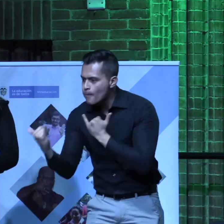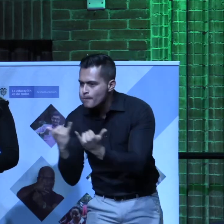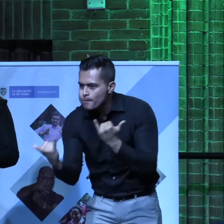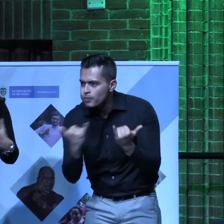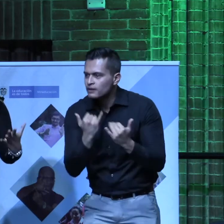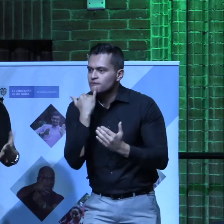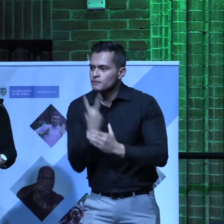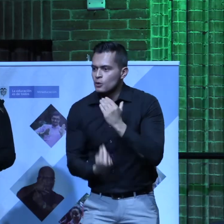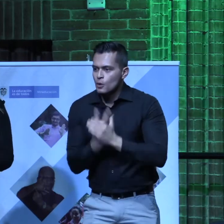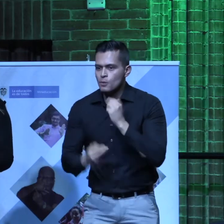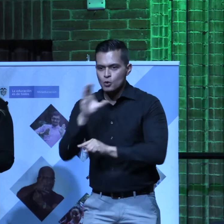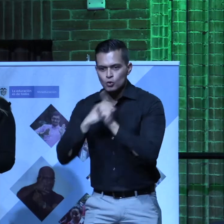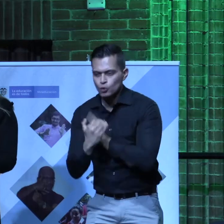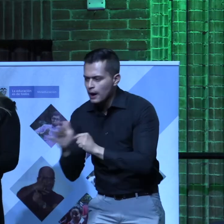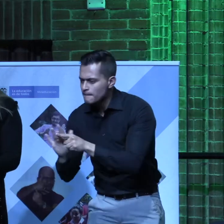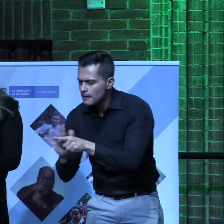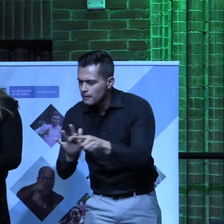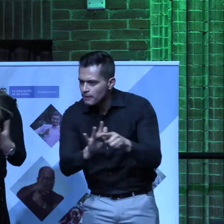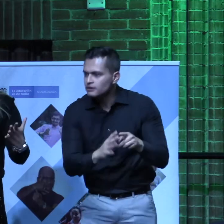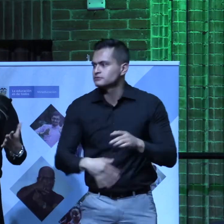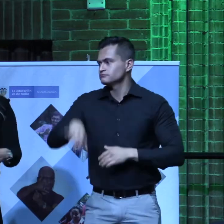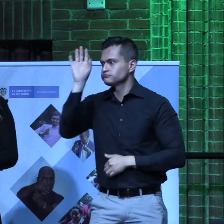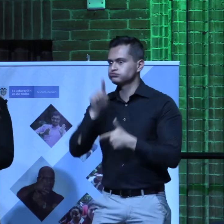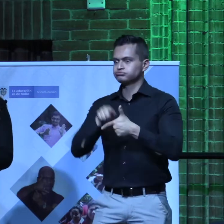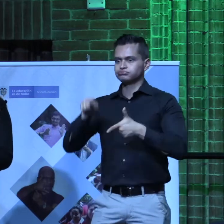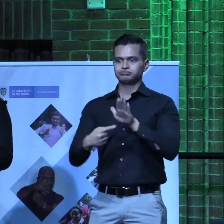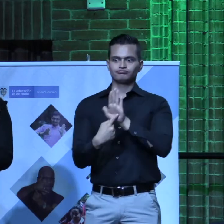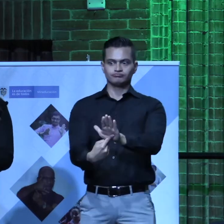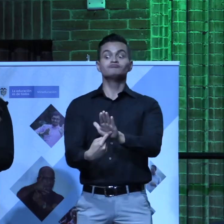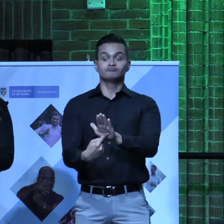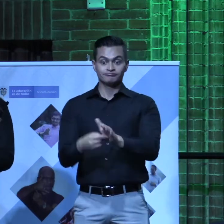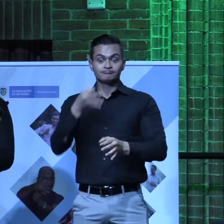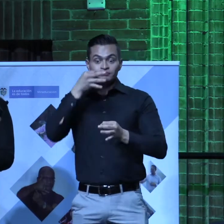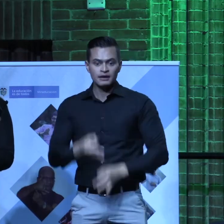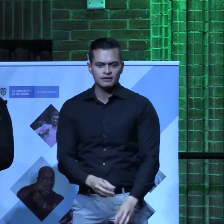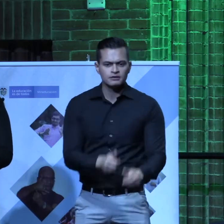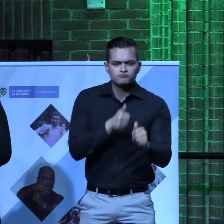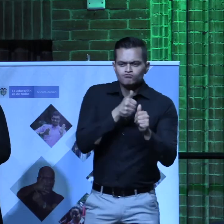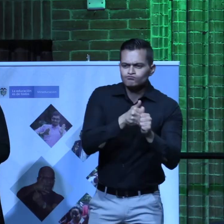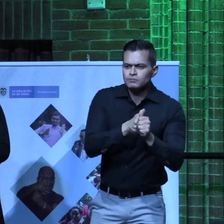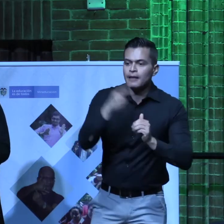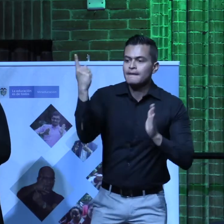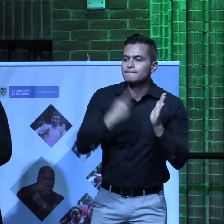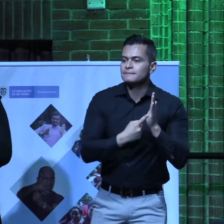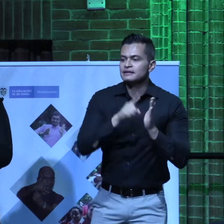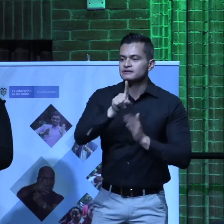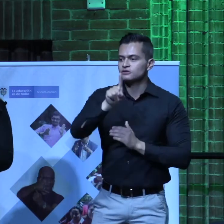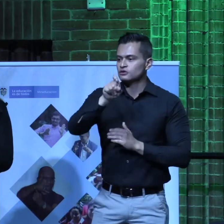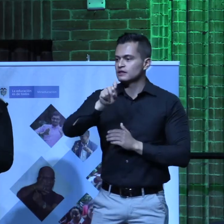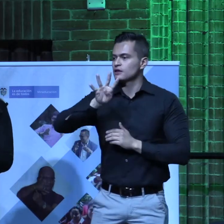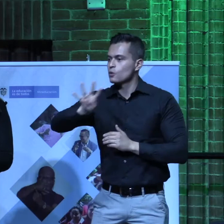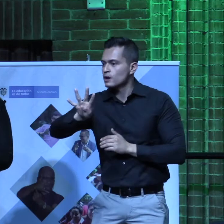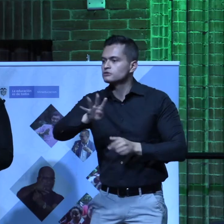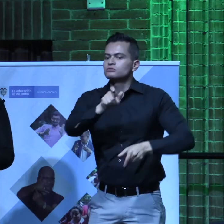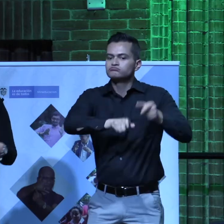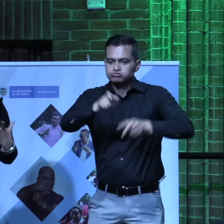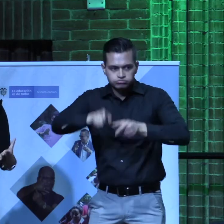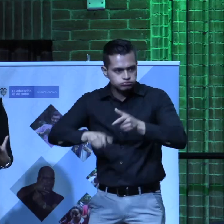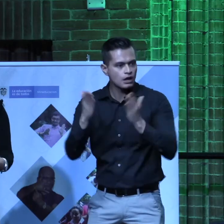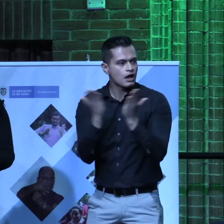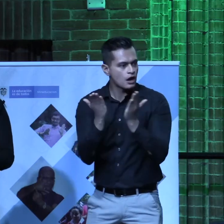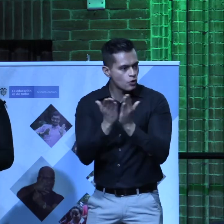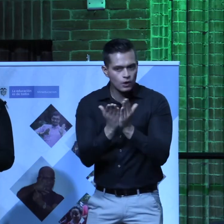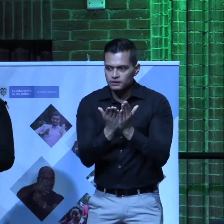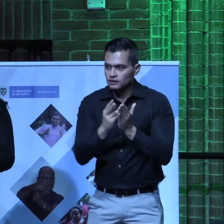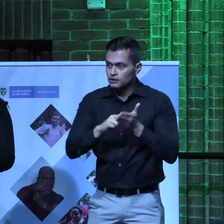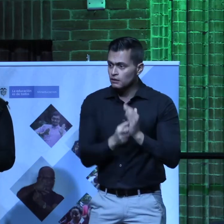bicultural. Y ahí las cifras también hablan por sí solas. Acompañamos y formamos a 1.164 agentes educativos. No